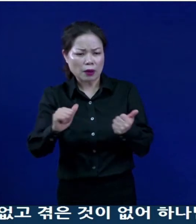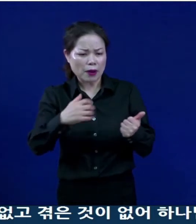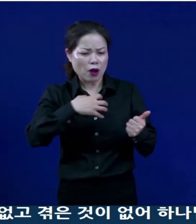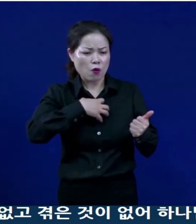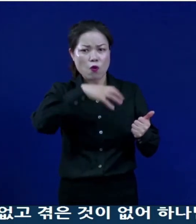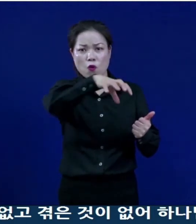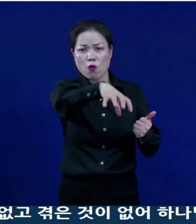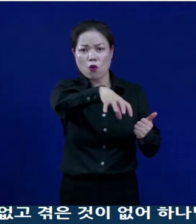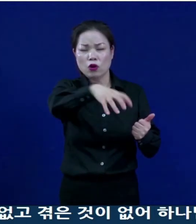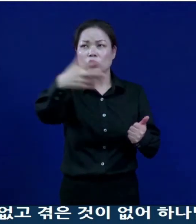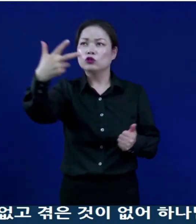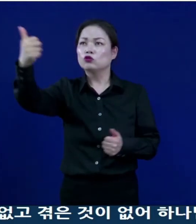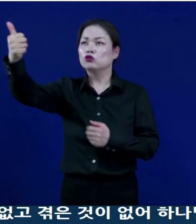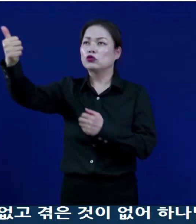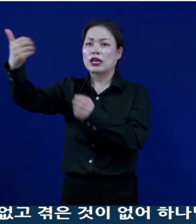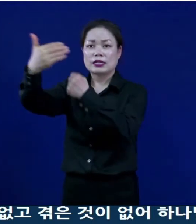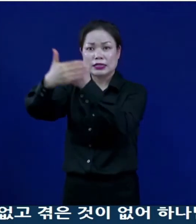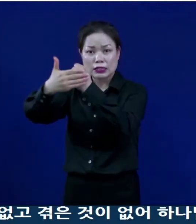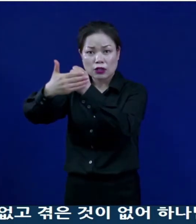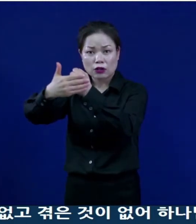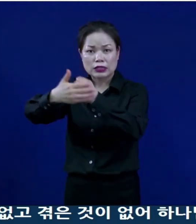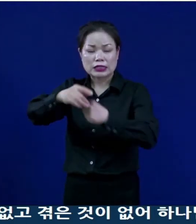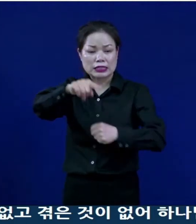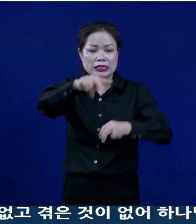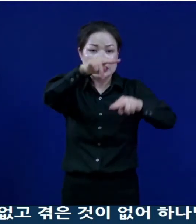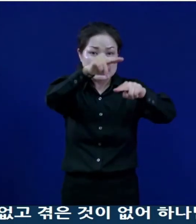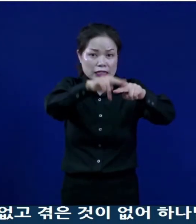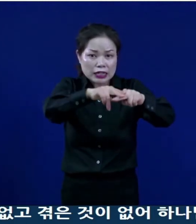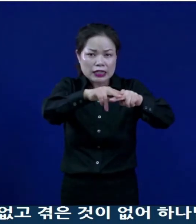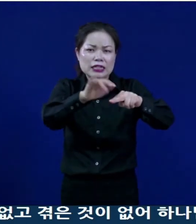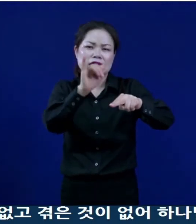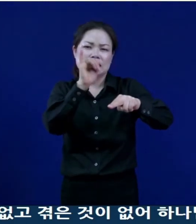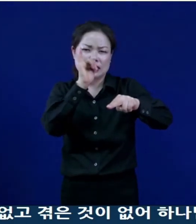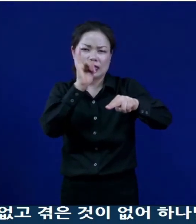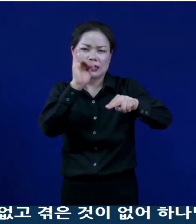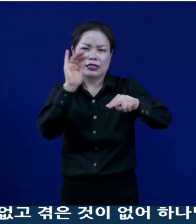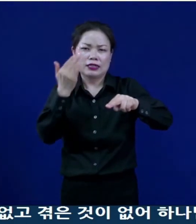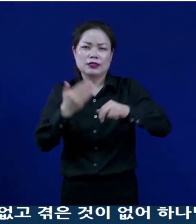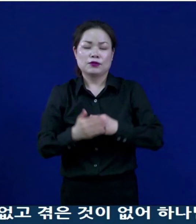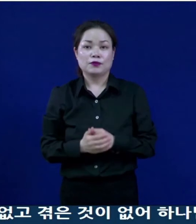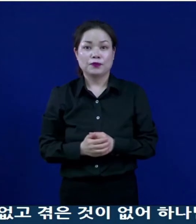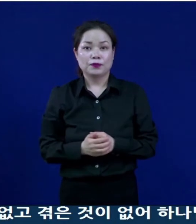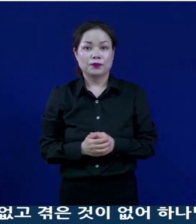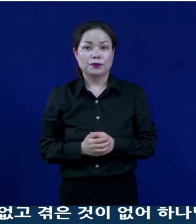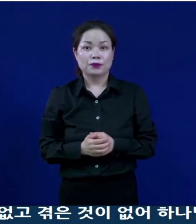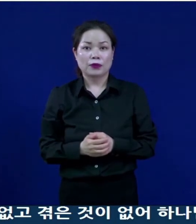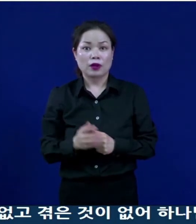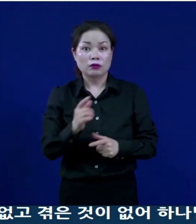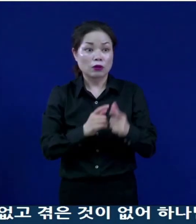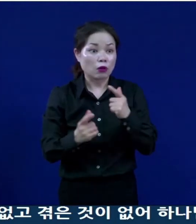골짜기에서 오직 주의 은혜로 우리가 이 자리에 있게 된 것이죠. 이보다 더한 감사와